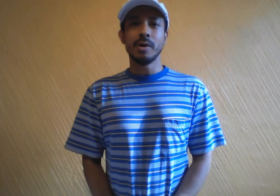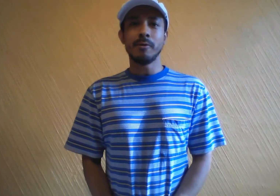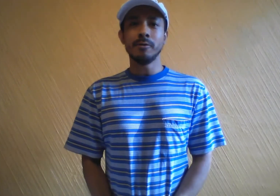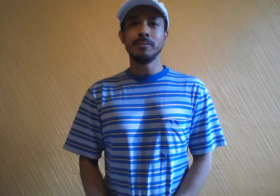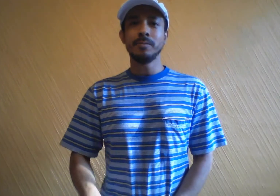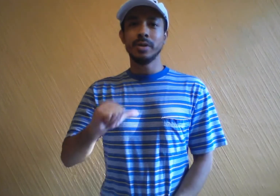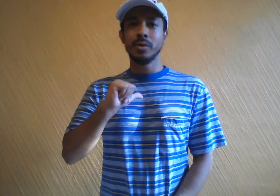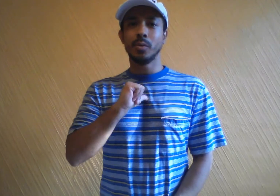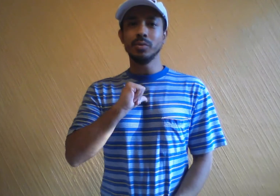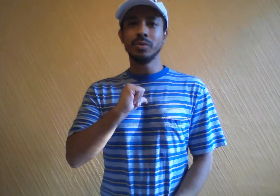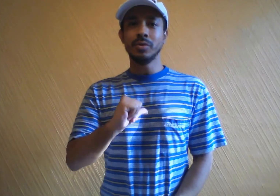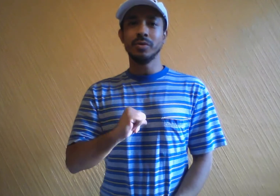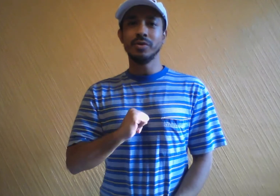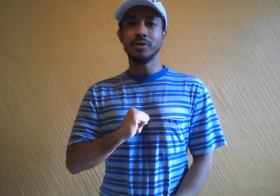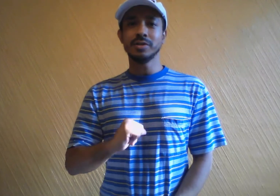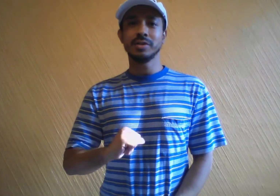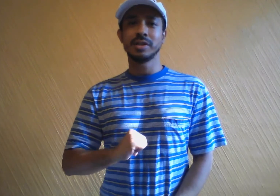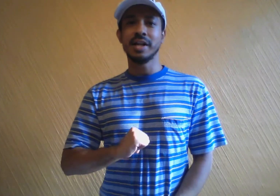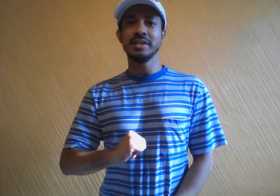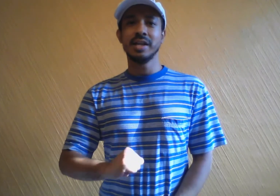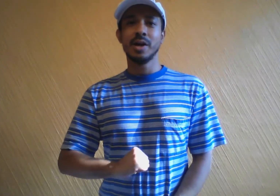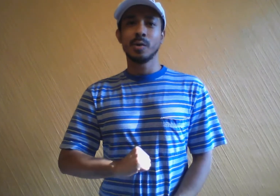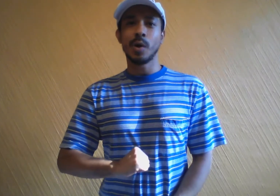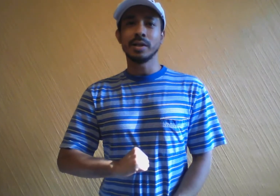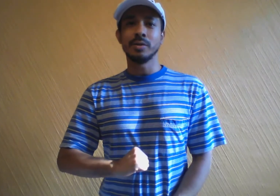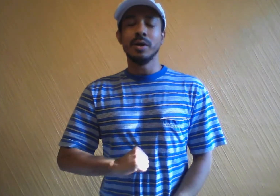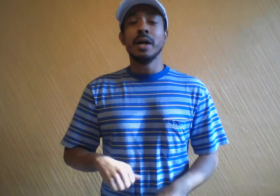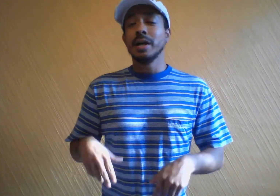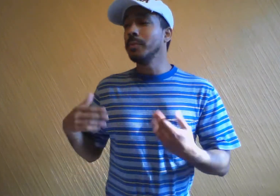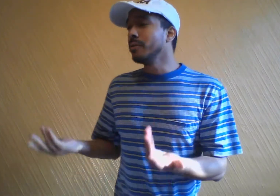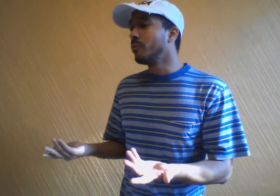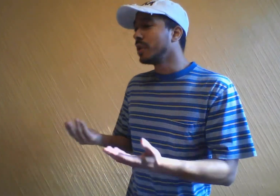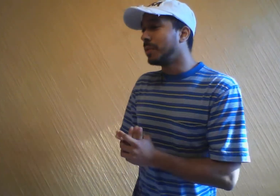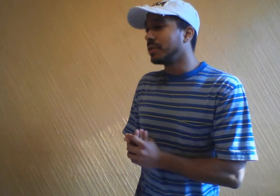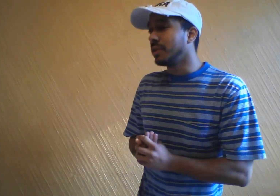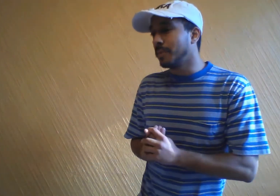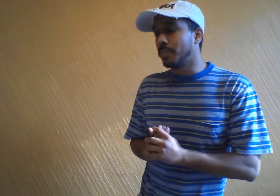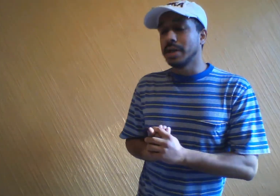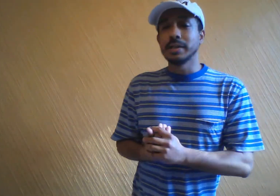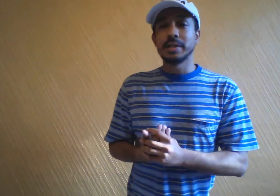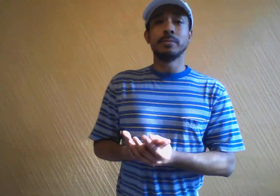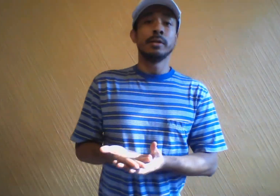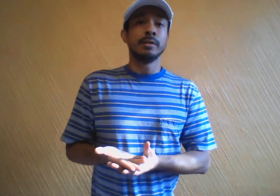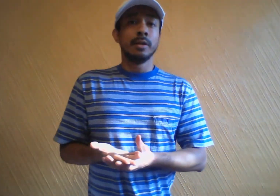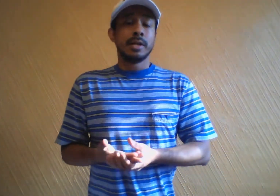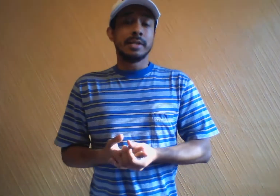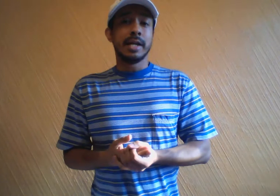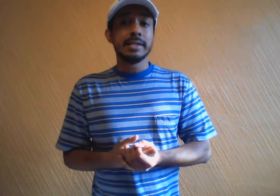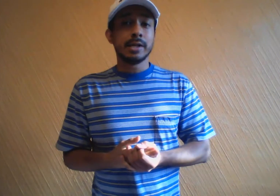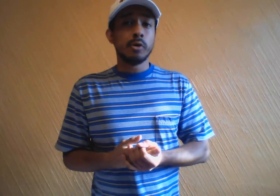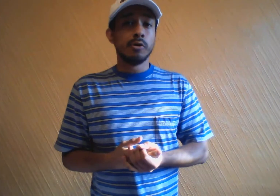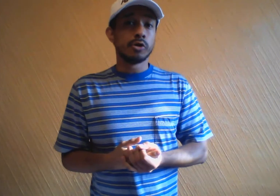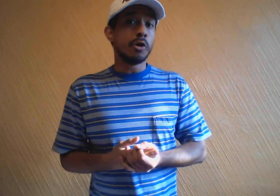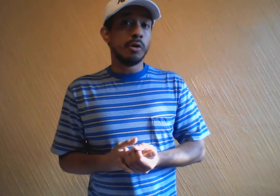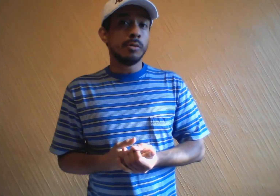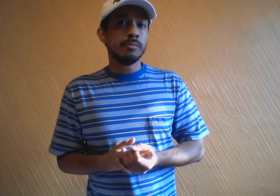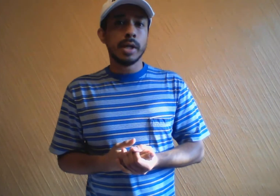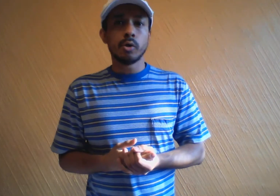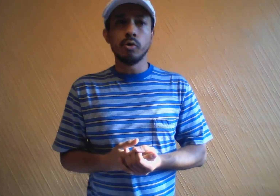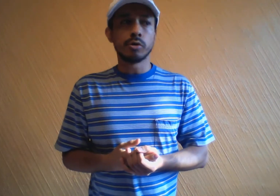nuevo, 1, 2, 3, 4. Y bueno, muchas personas me podrían decir, bueno, y si es de color rojo, de color